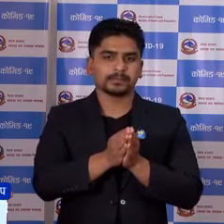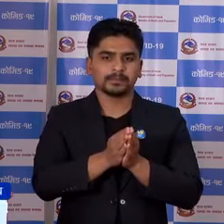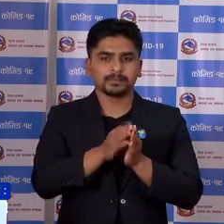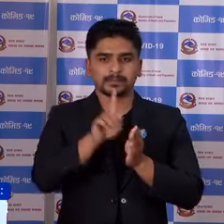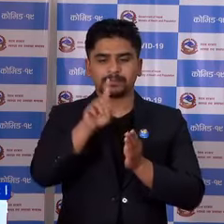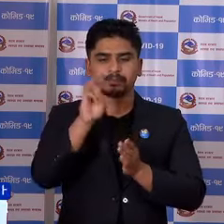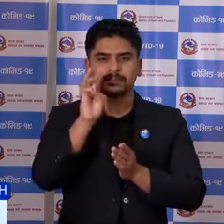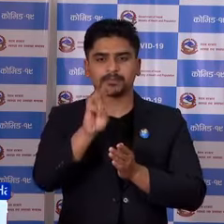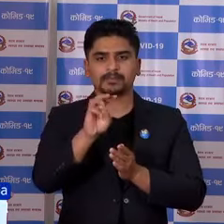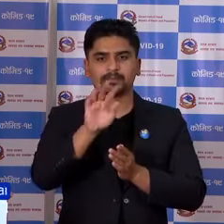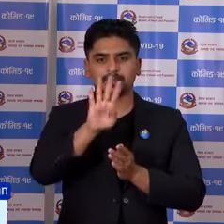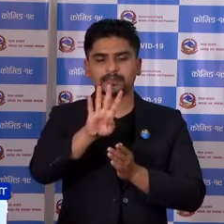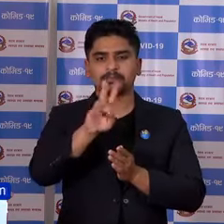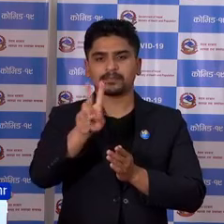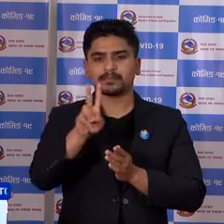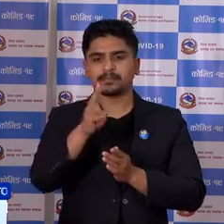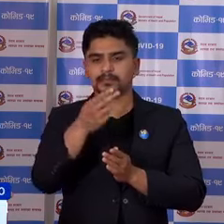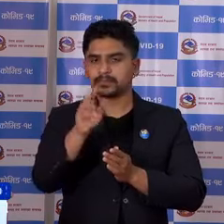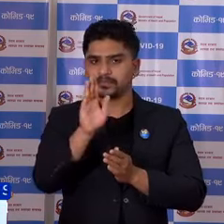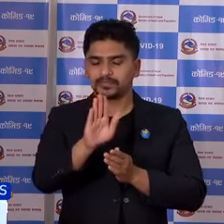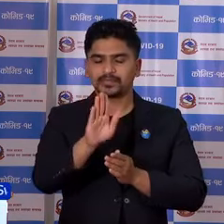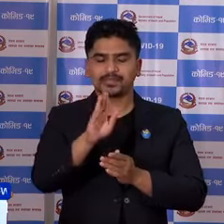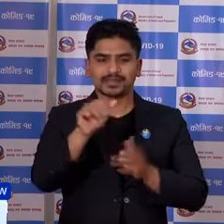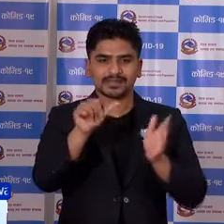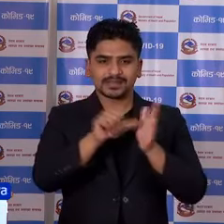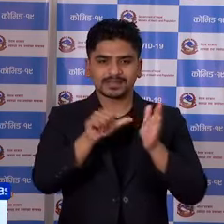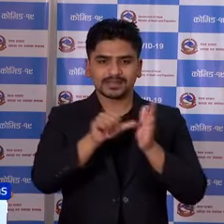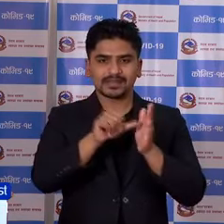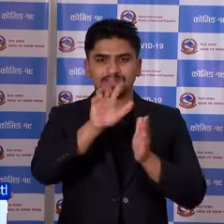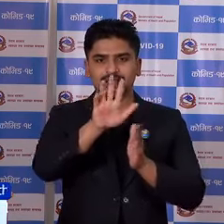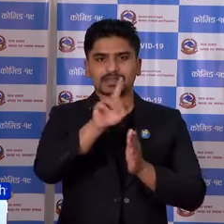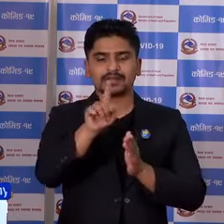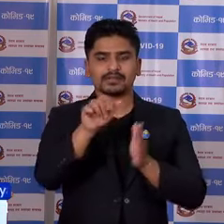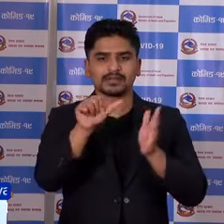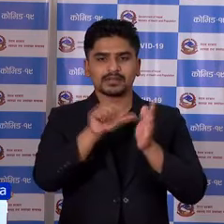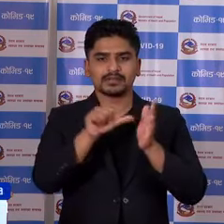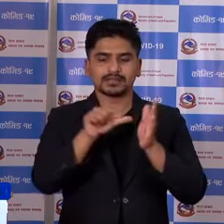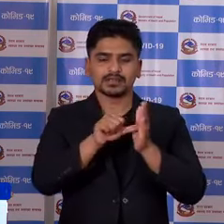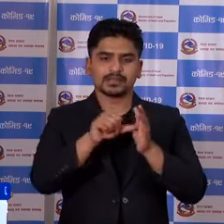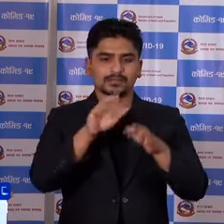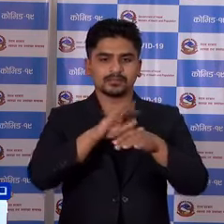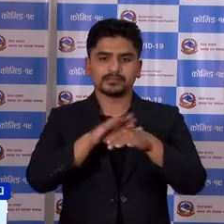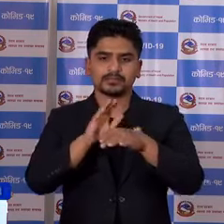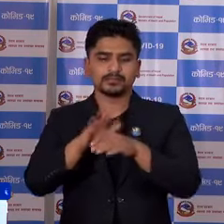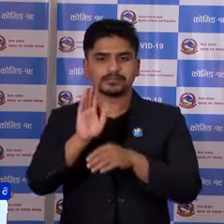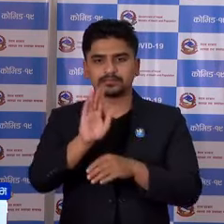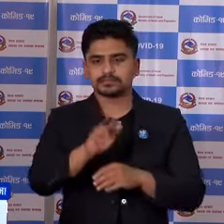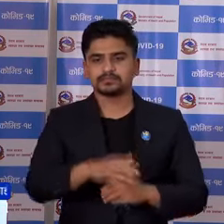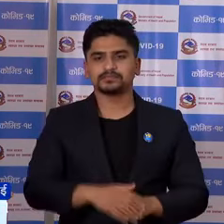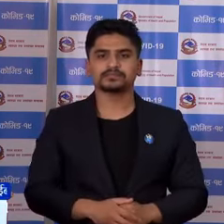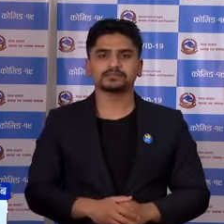संख्या 1042 रहेको छ र जिल्ला 51 जिल्ला समेटिएको छ।